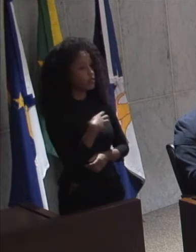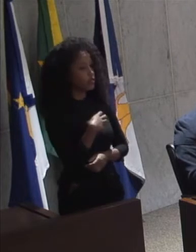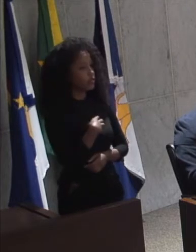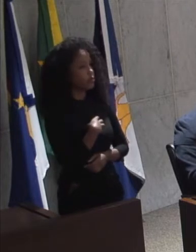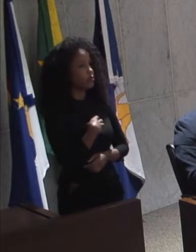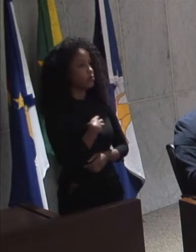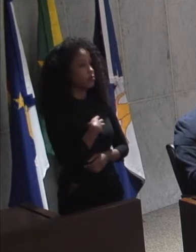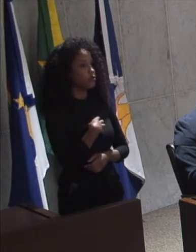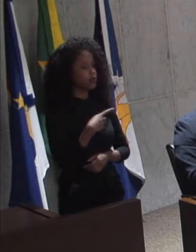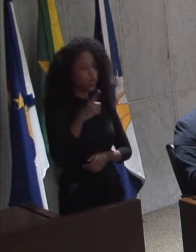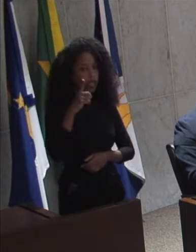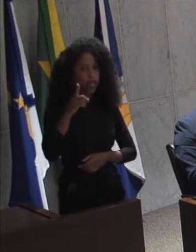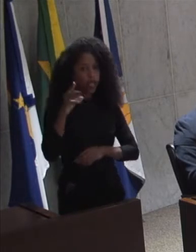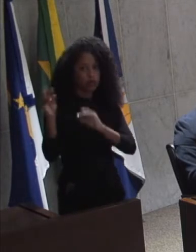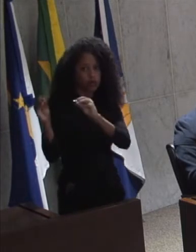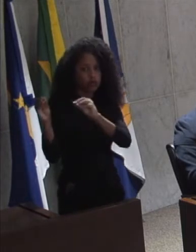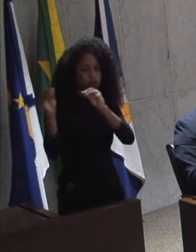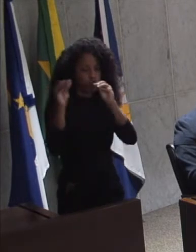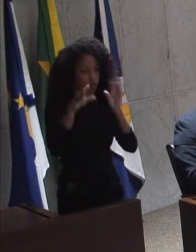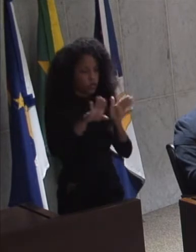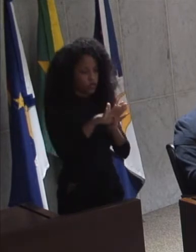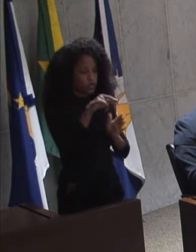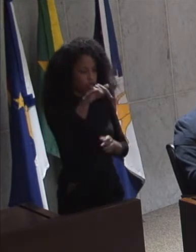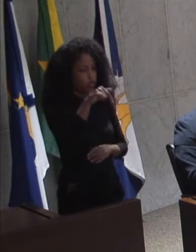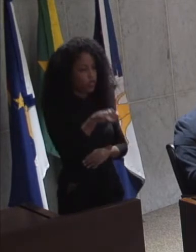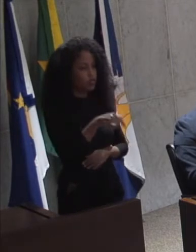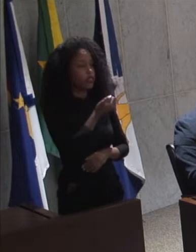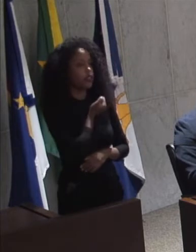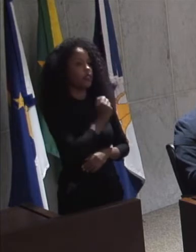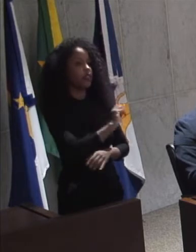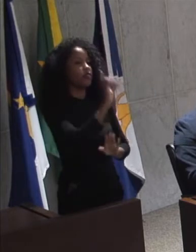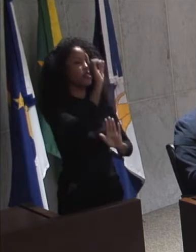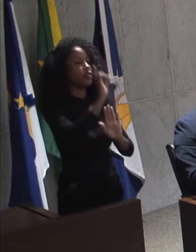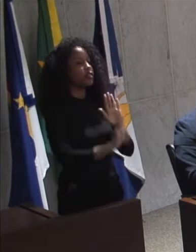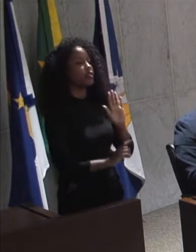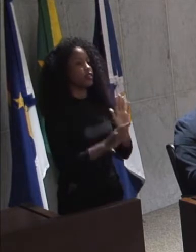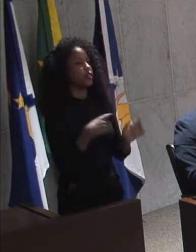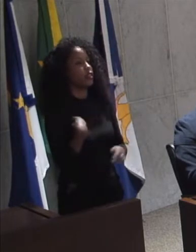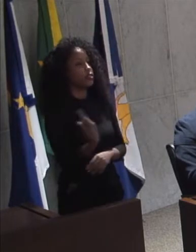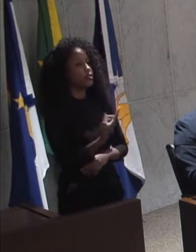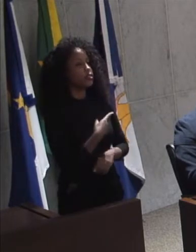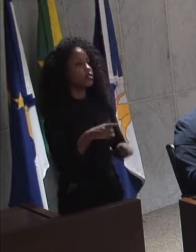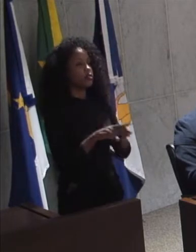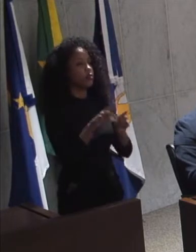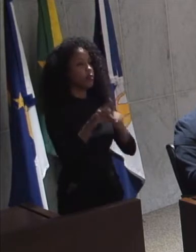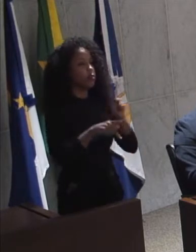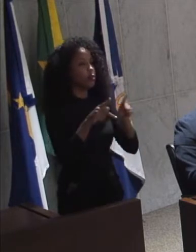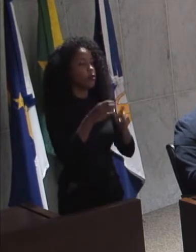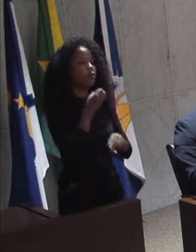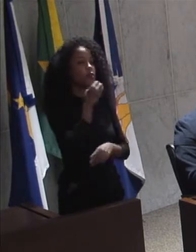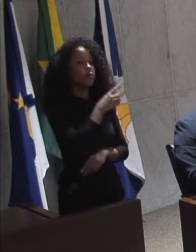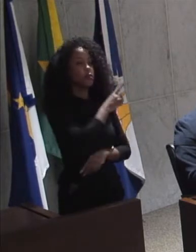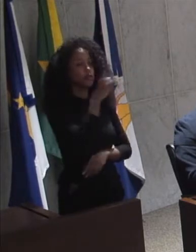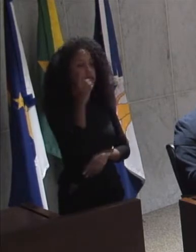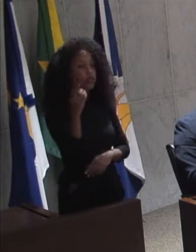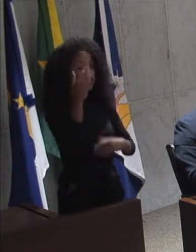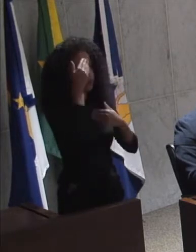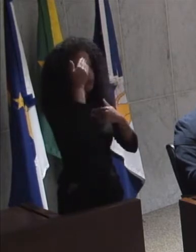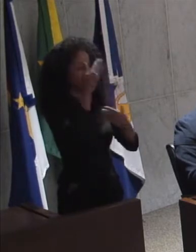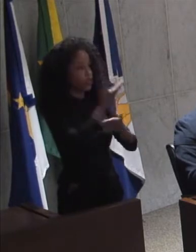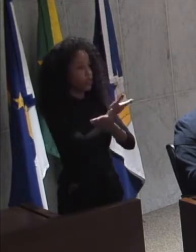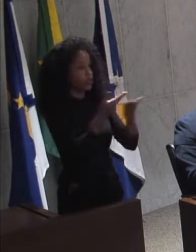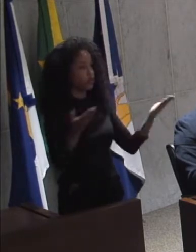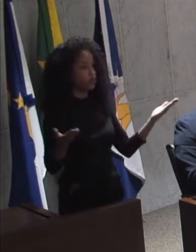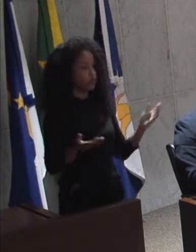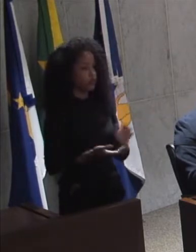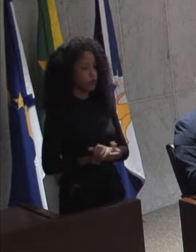localidade para vir para aqui, para defender o direito da nossa gente e do nosso povo. Bom dia e muito obrigado a todos.